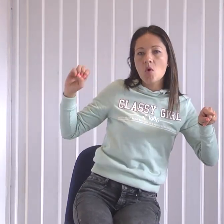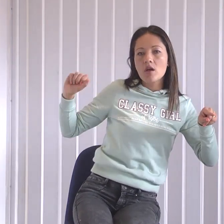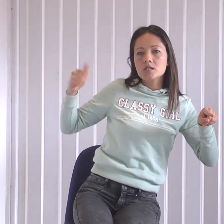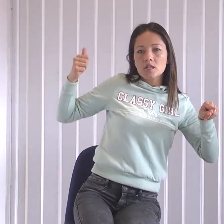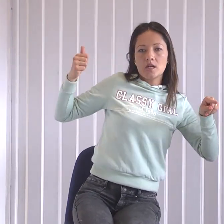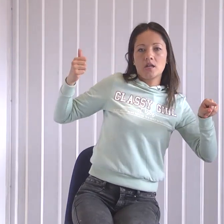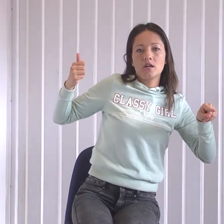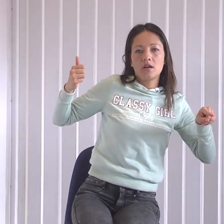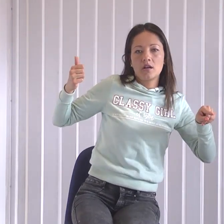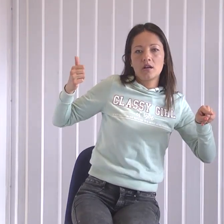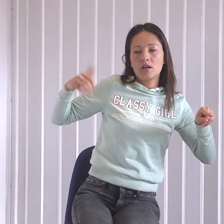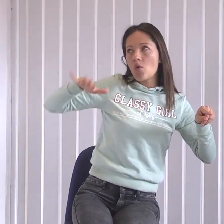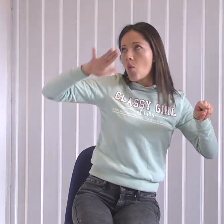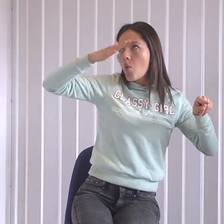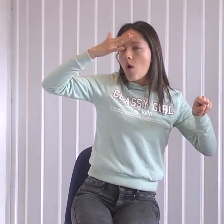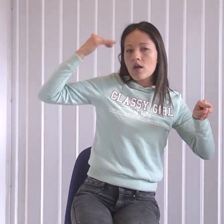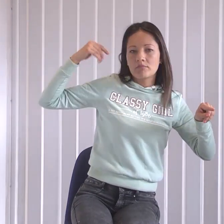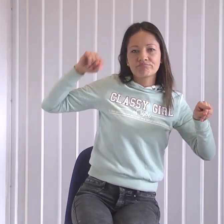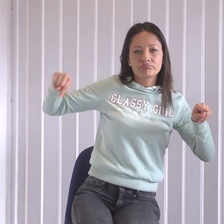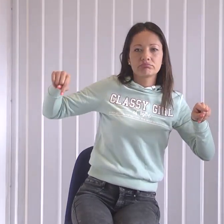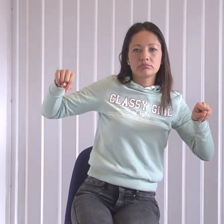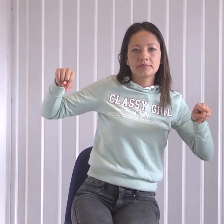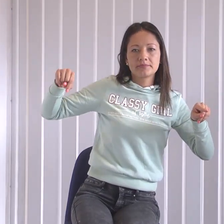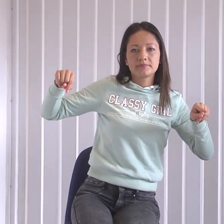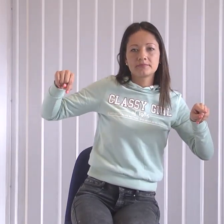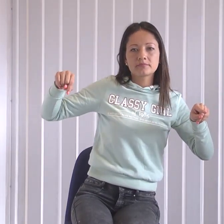Señor. Se olvidó de su Señor.